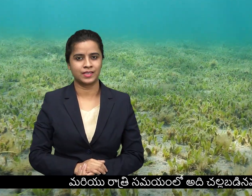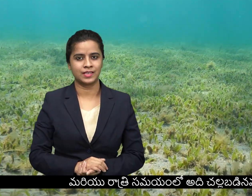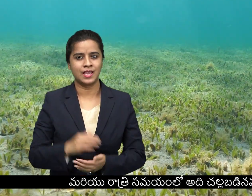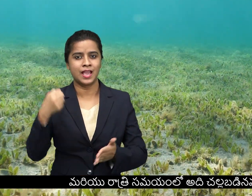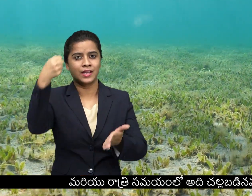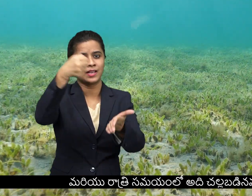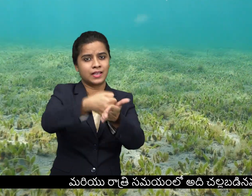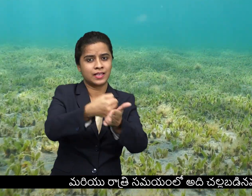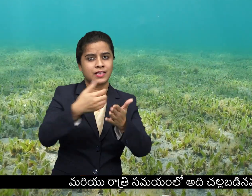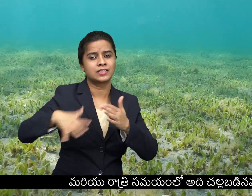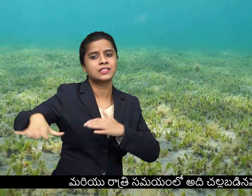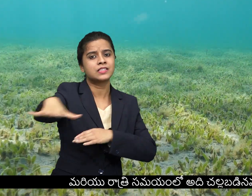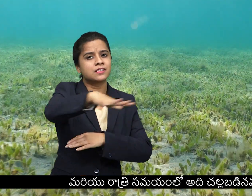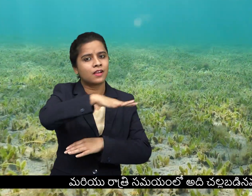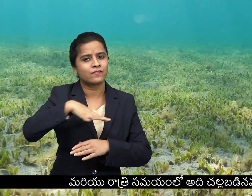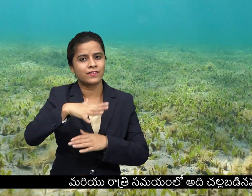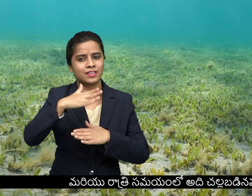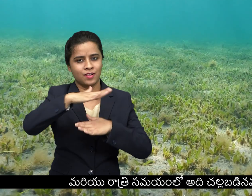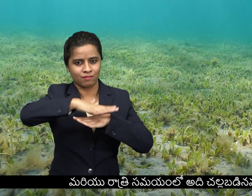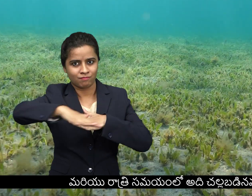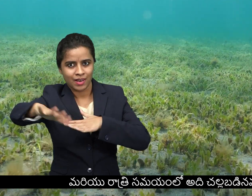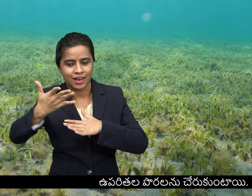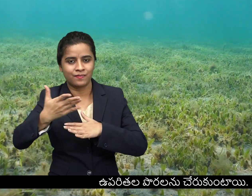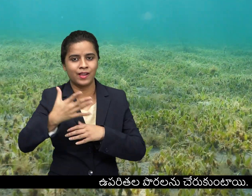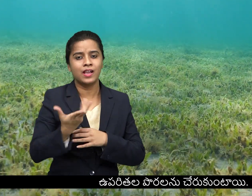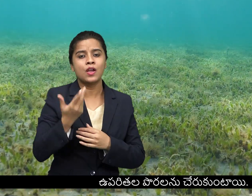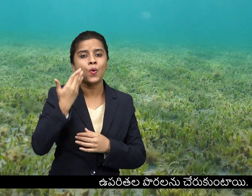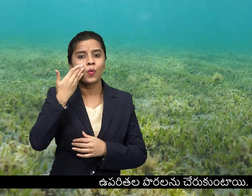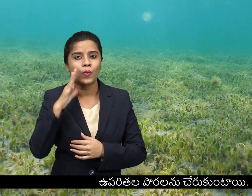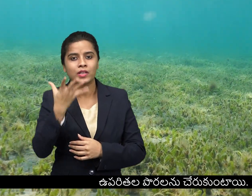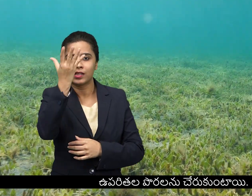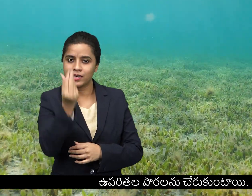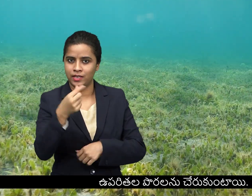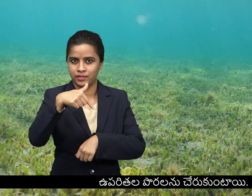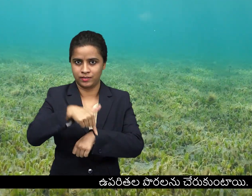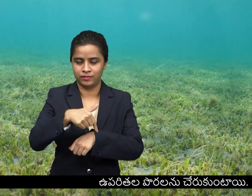మరియు రాత్రి సమయంలో అది చల్లబడినప్పుడు ఉపరితల